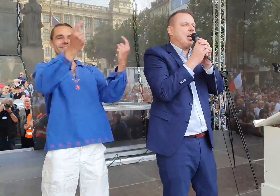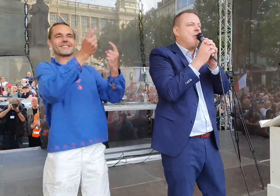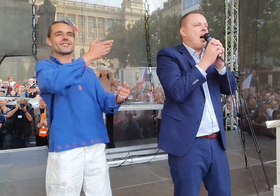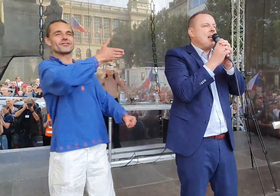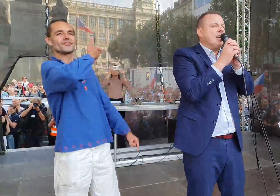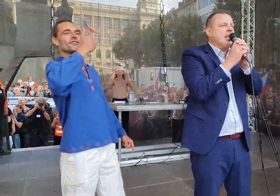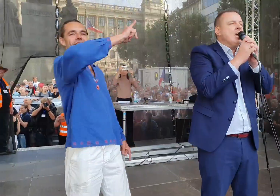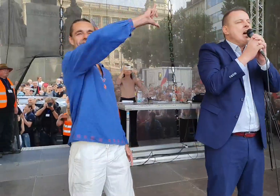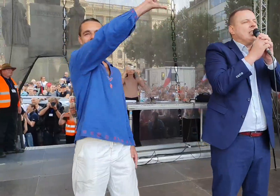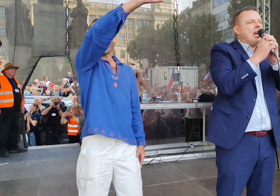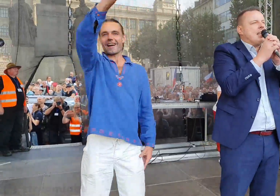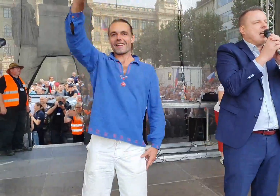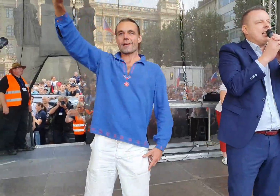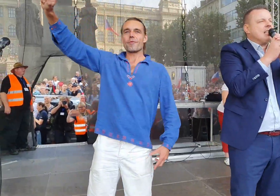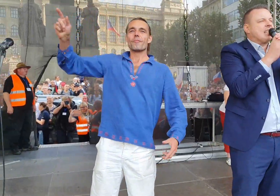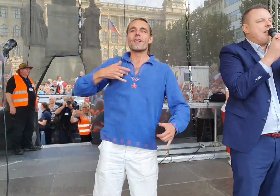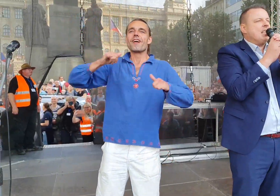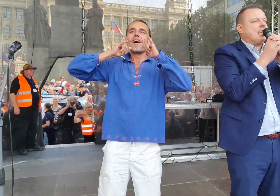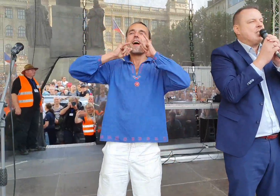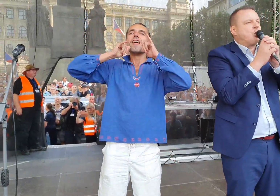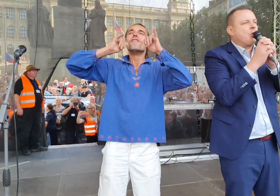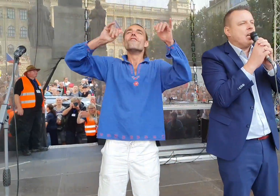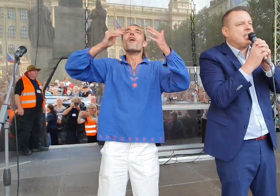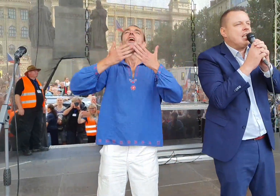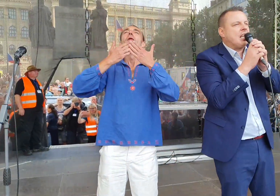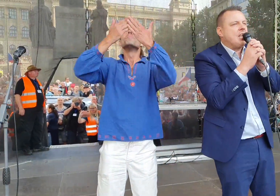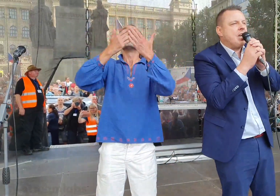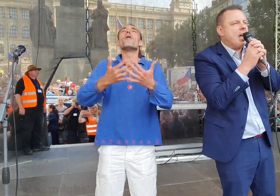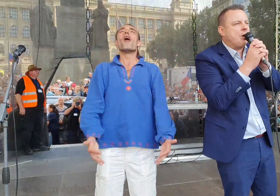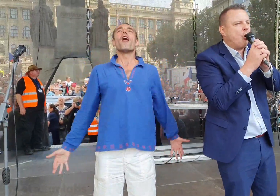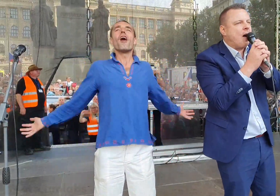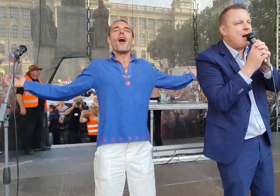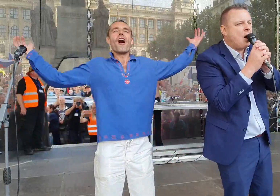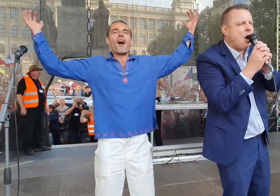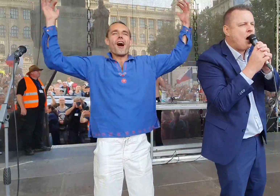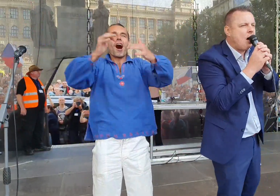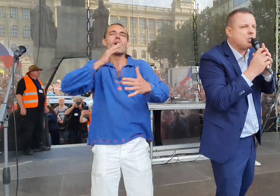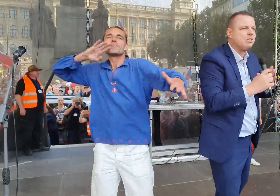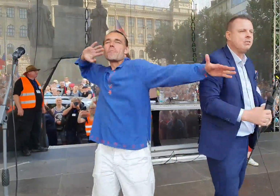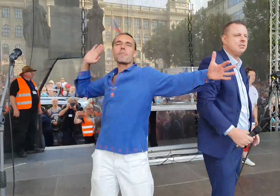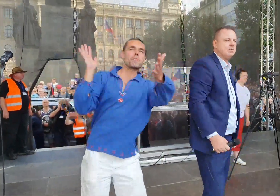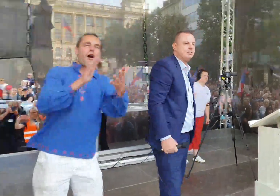vyslyšeli naše volání a že je tady dneska víc než 100 000 lidí. Děkujeme!